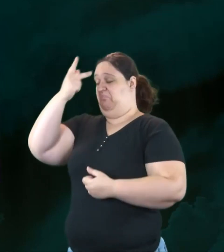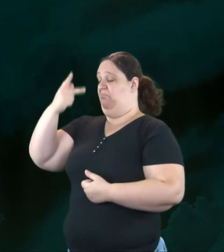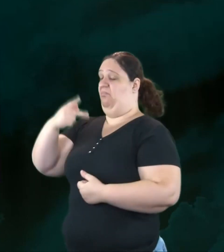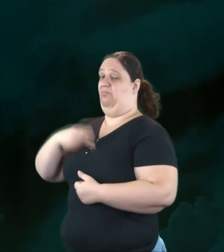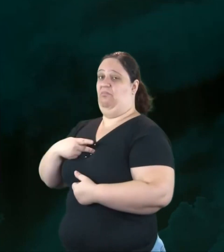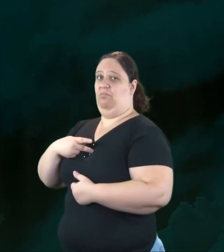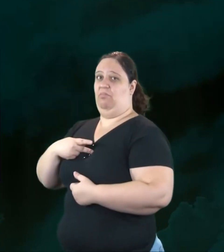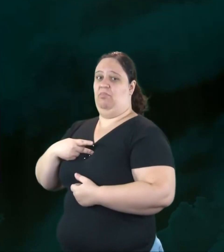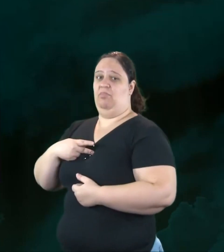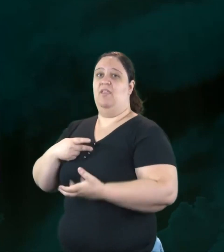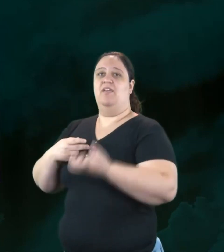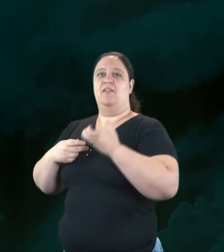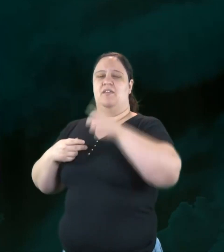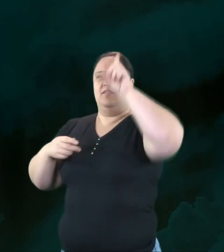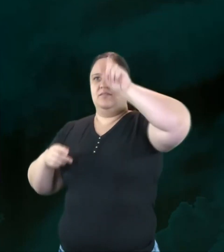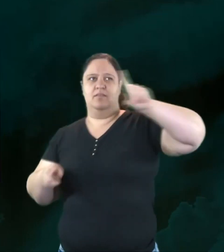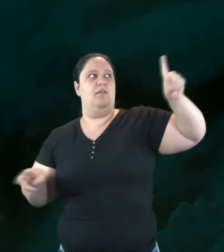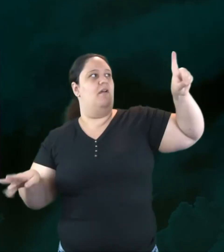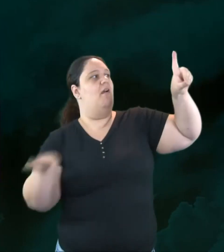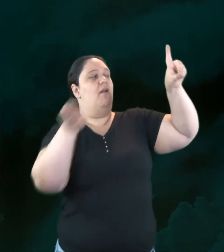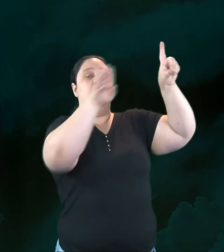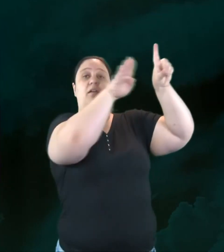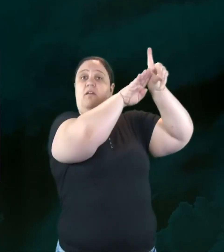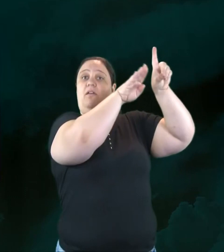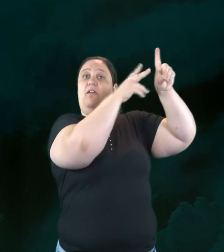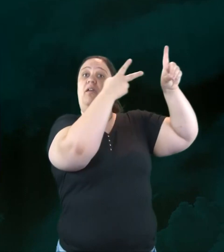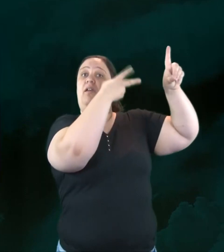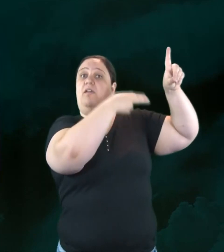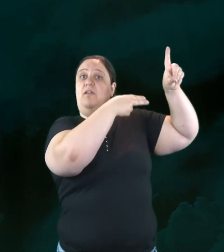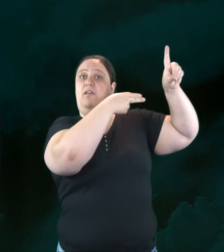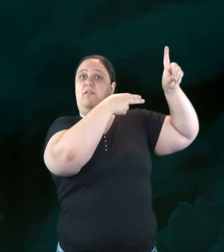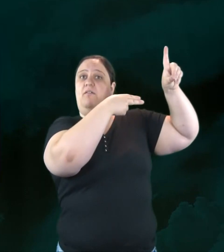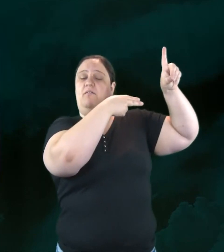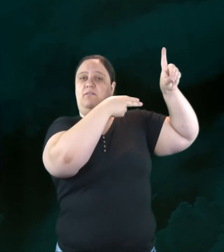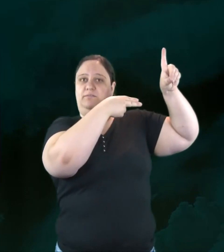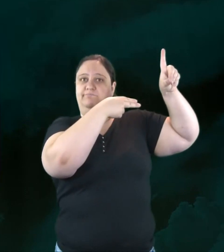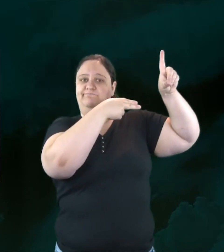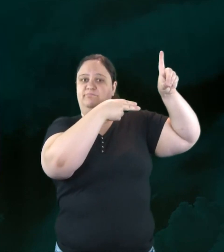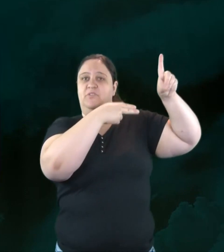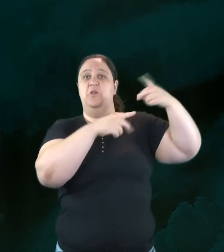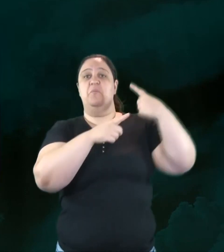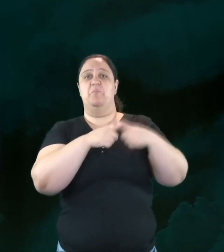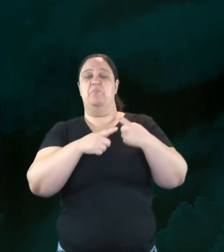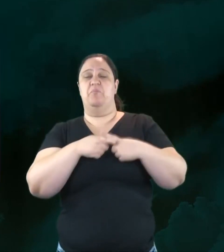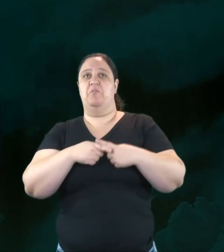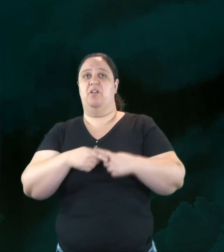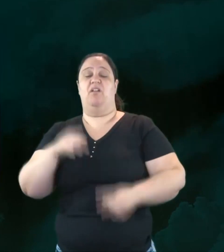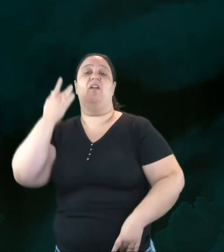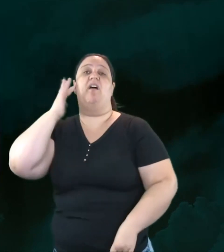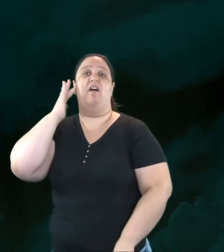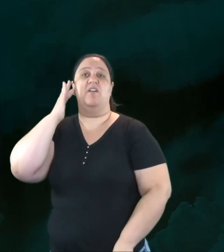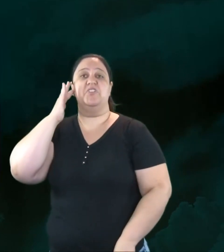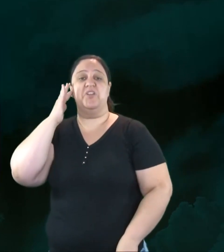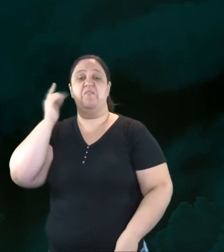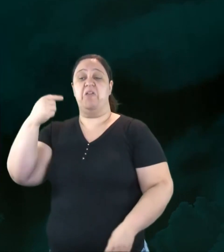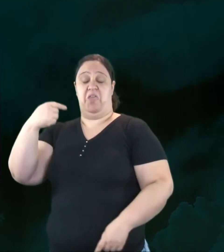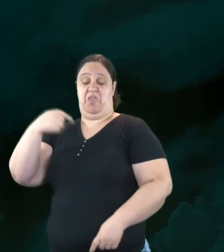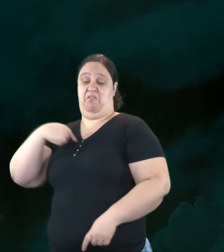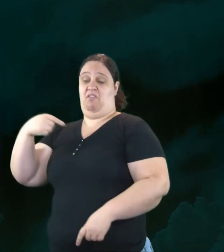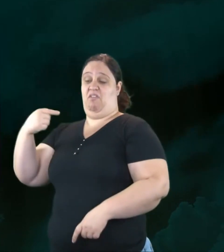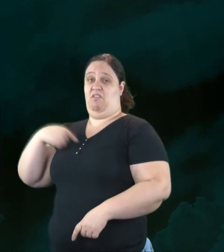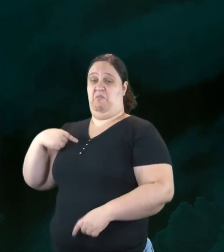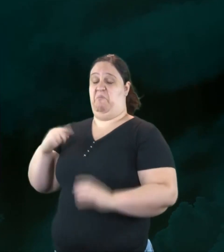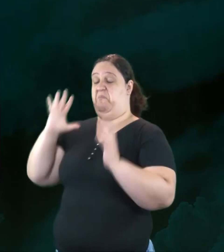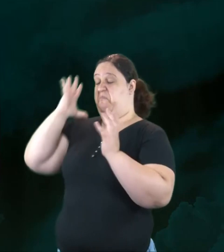ele quis ser igual a Deus, porque ele achava que, como ele era